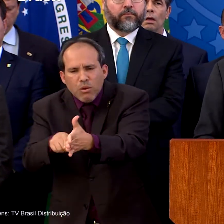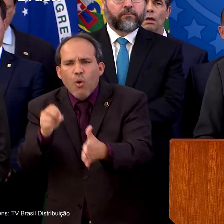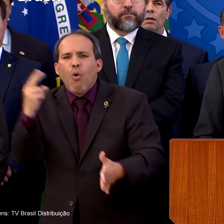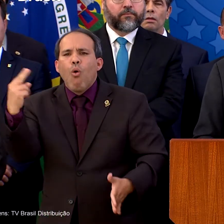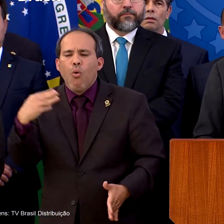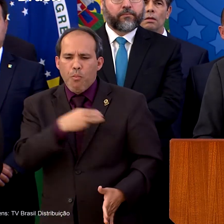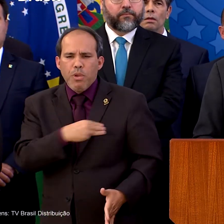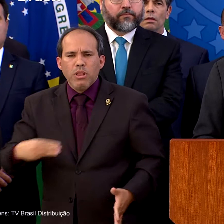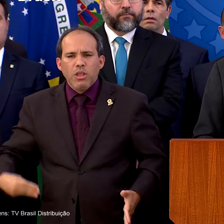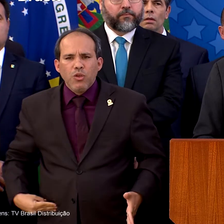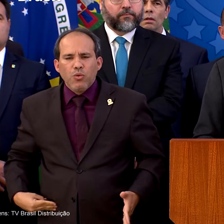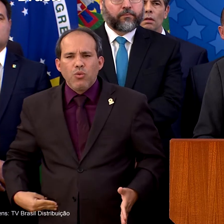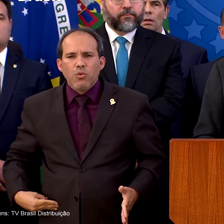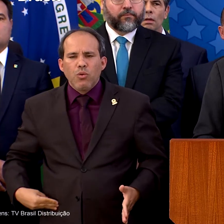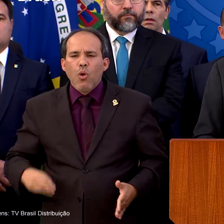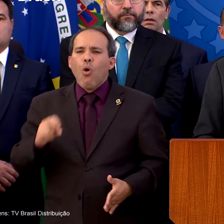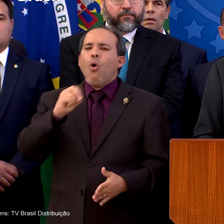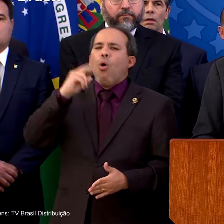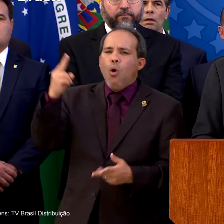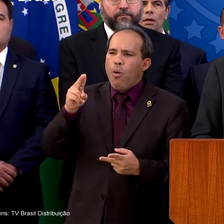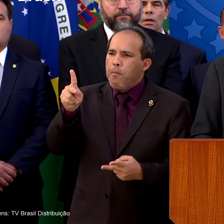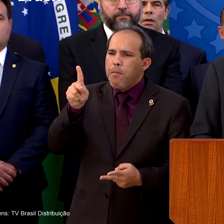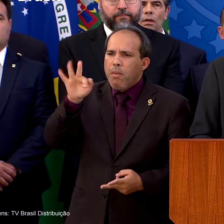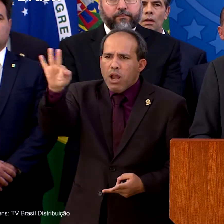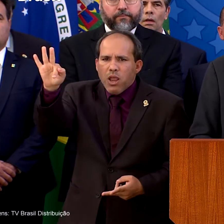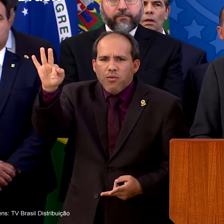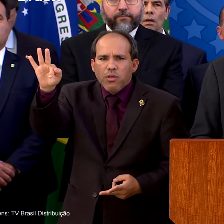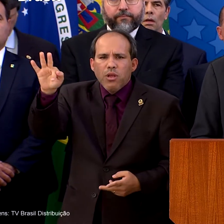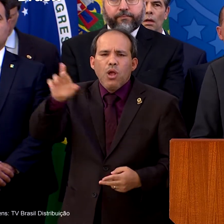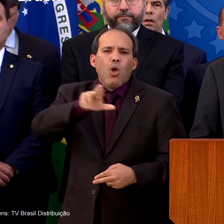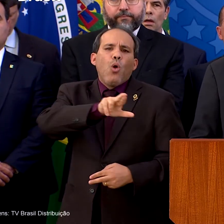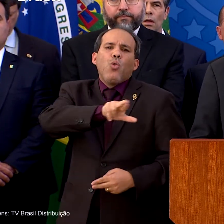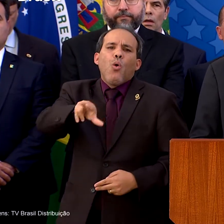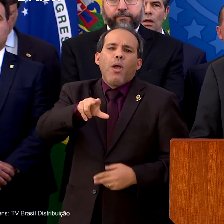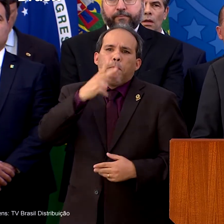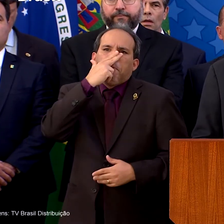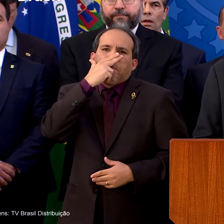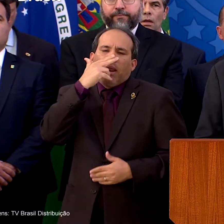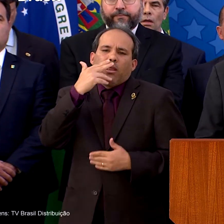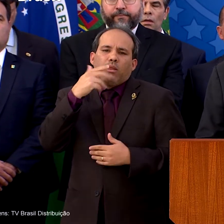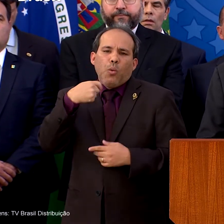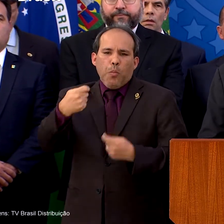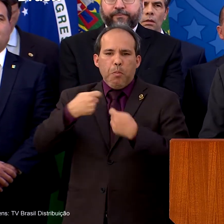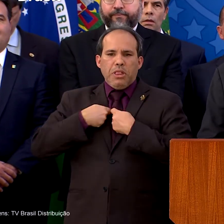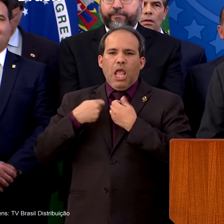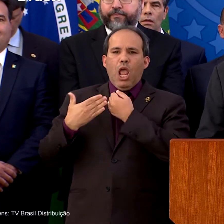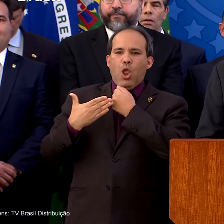interessar e não é para mim brindar porque eu não estou